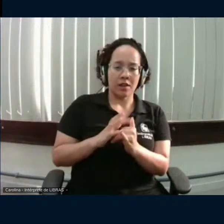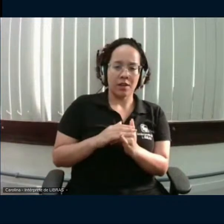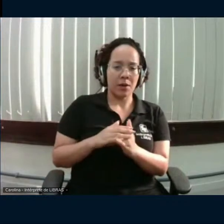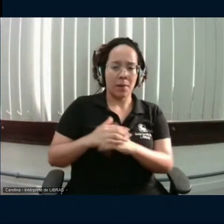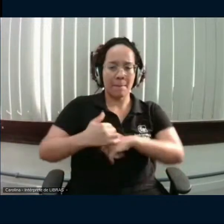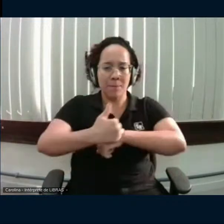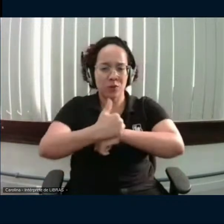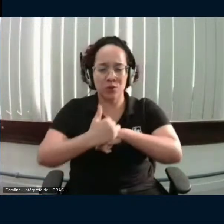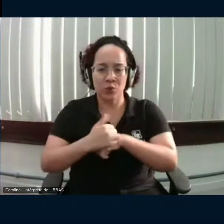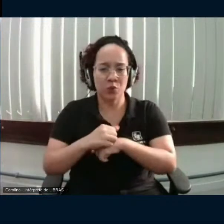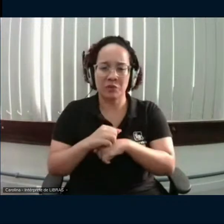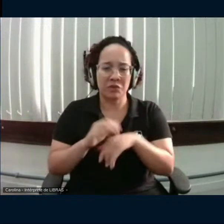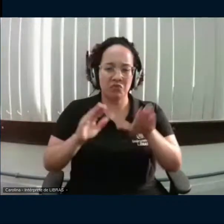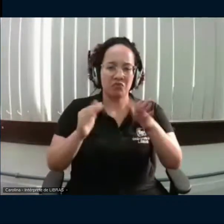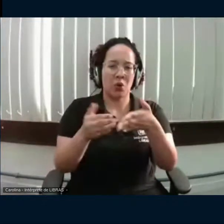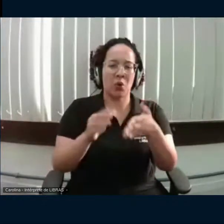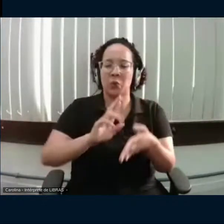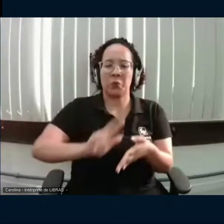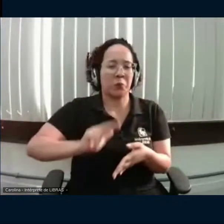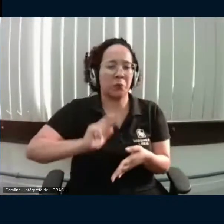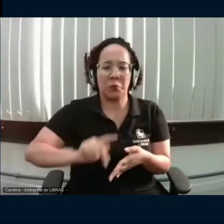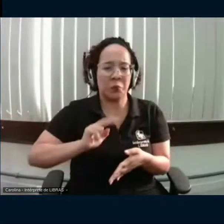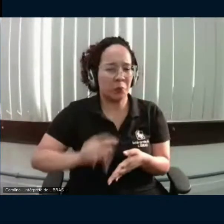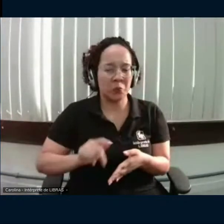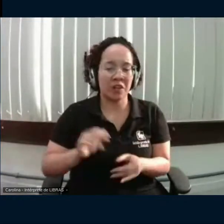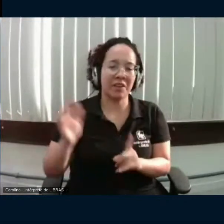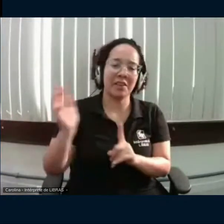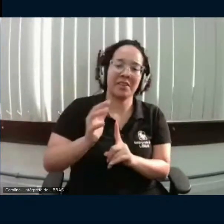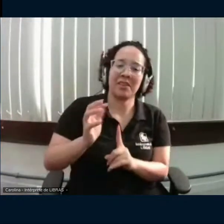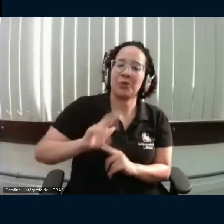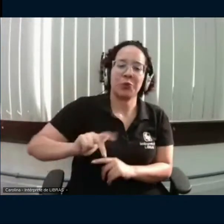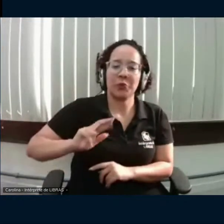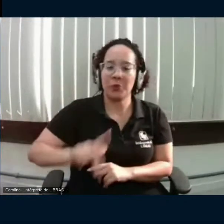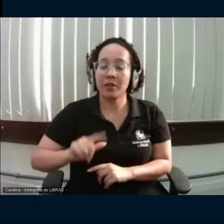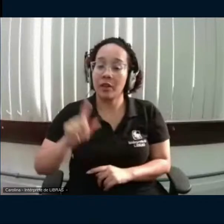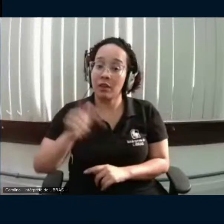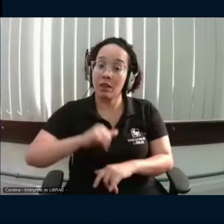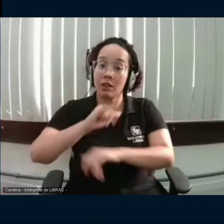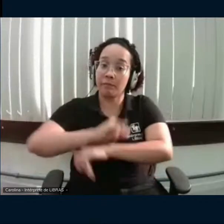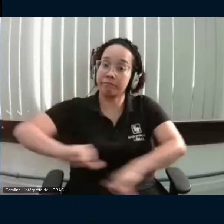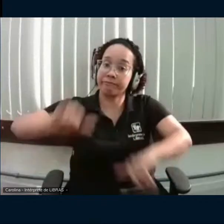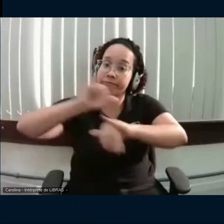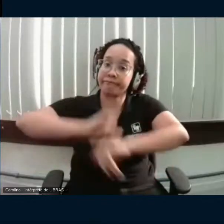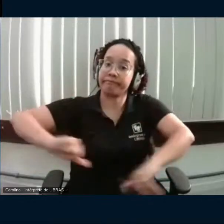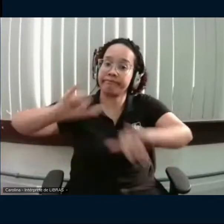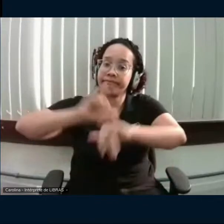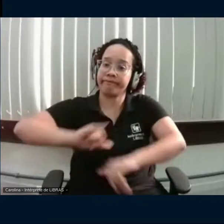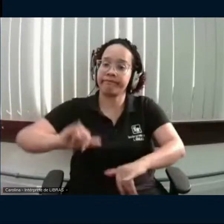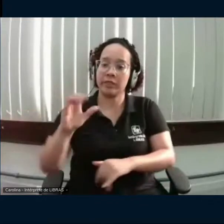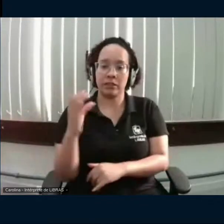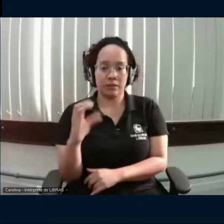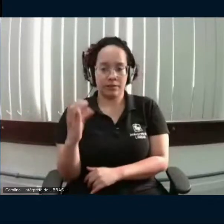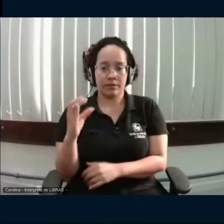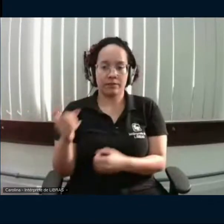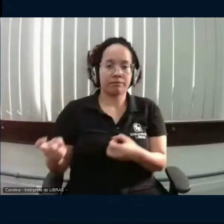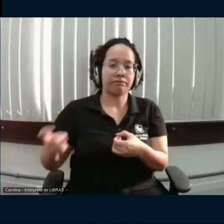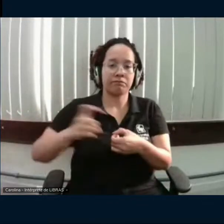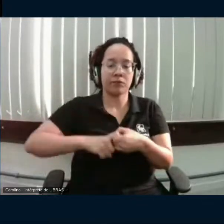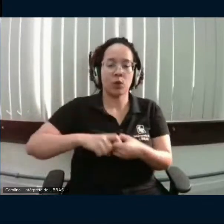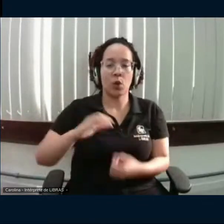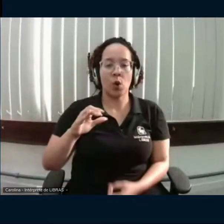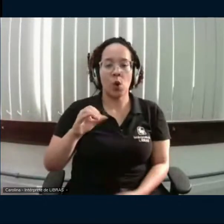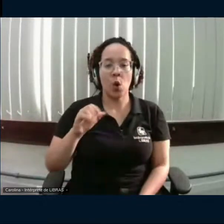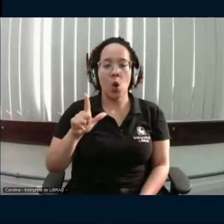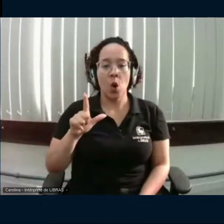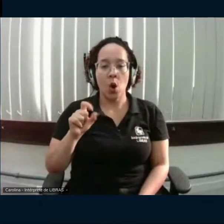tenho a menor pretensão de ser influencer de nada, é um canal de divulgação científica que eu retomei agora para o colóquio. Ele estava